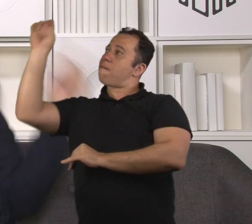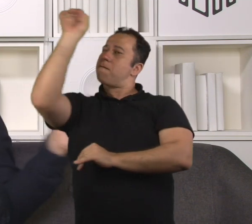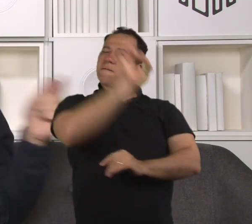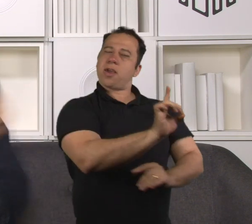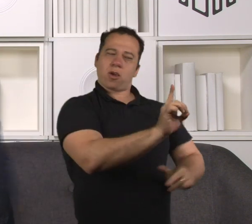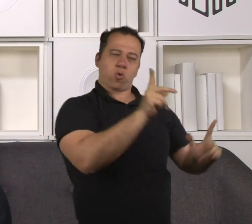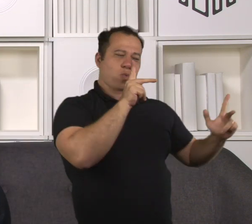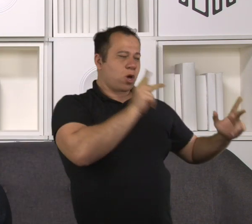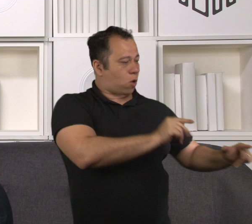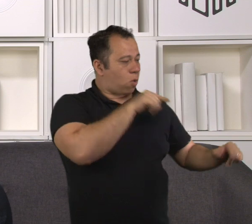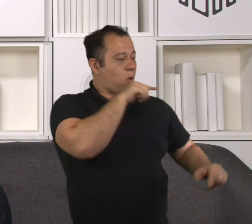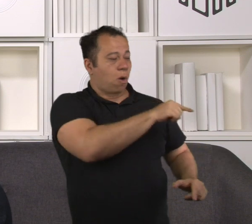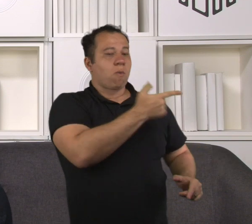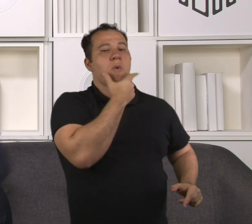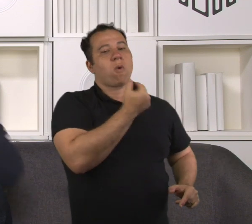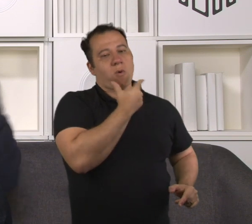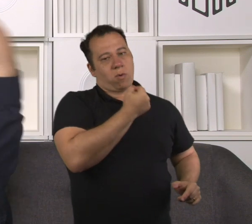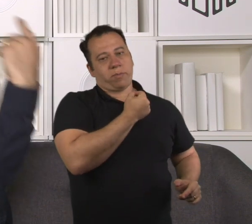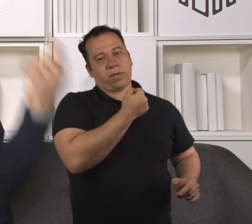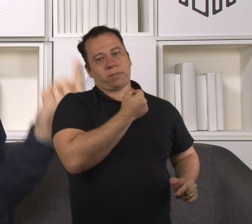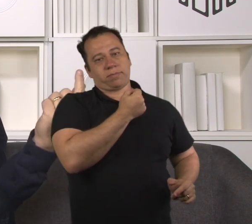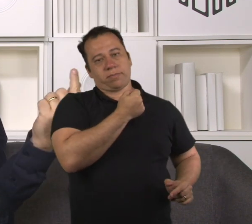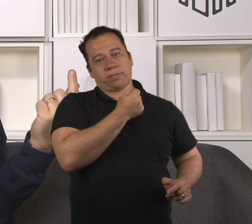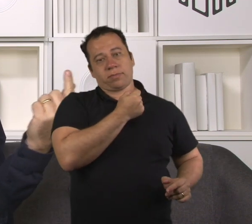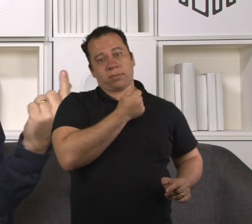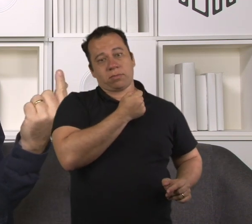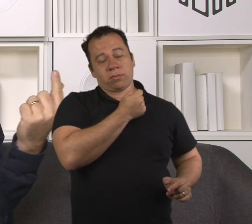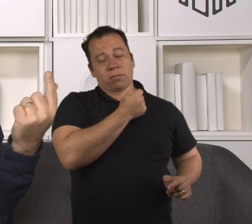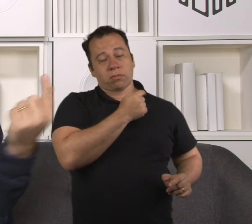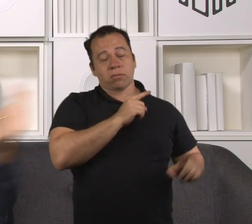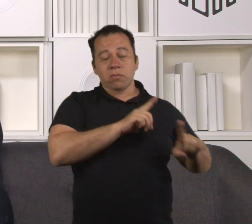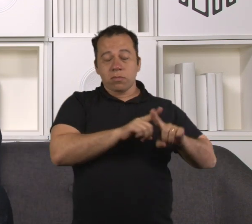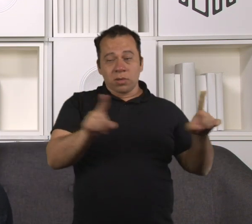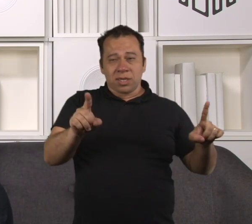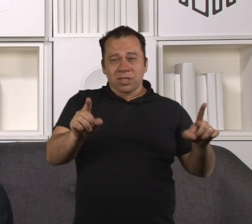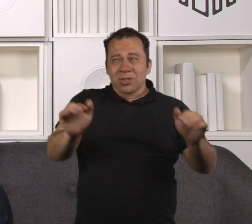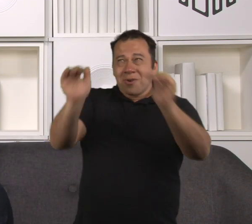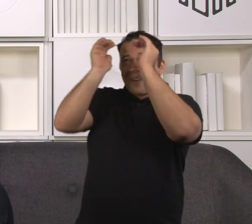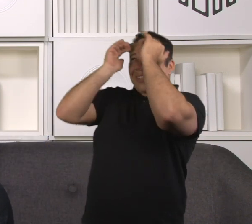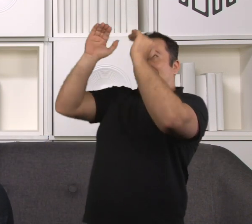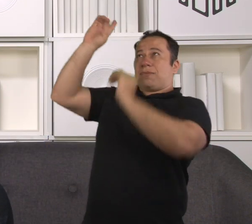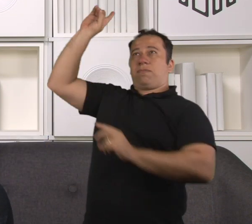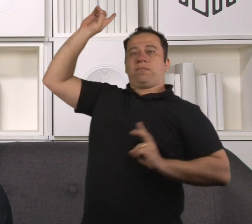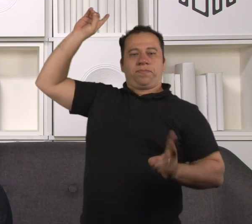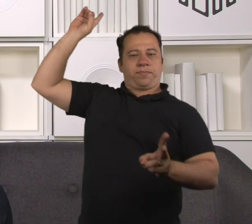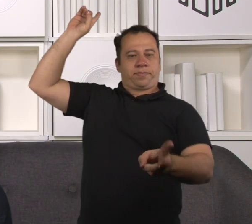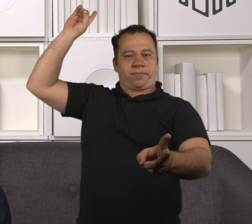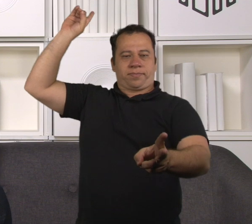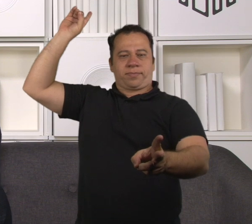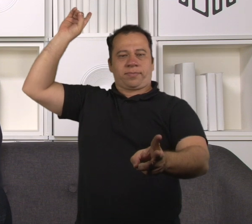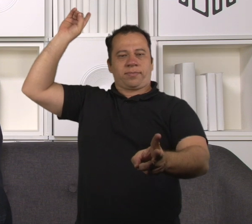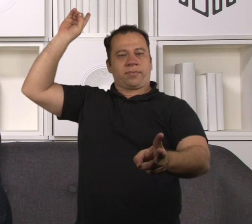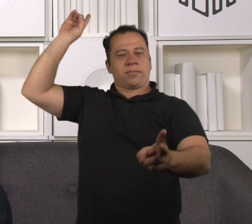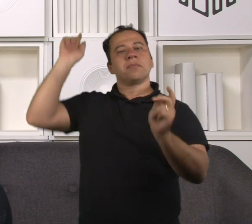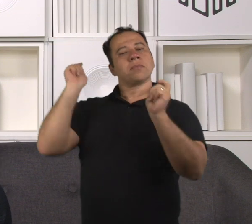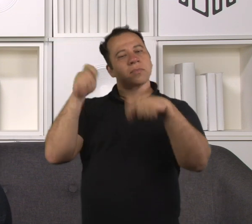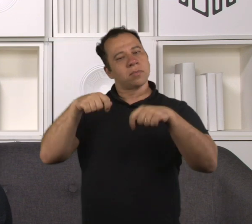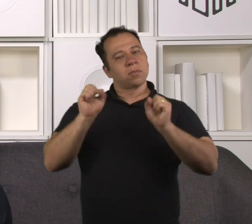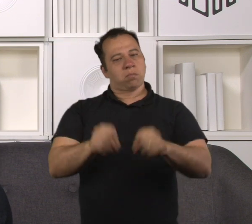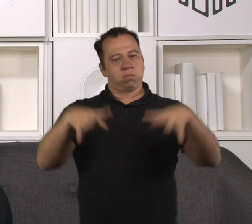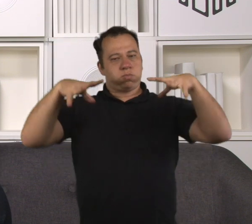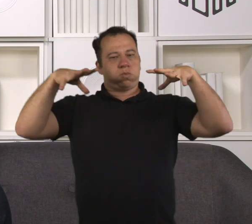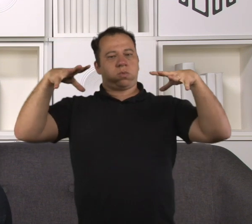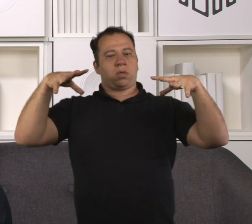porque era Deus, mas porque era homem em perfeita submissão a Deus. Então os milagres de Jesus são um